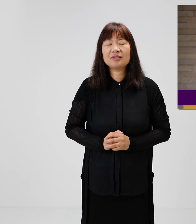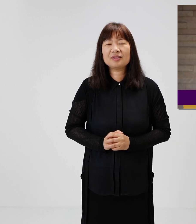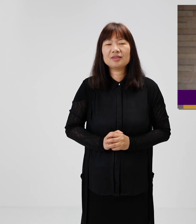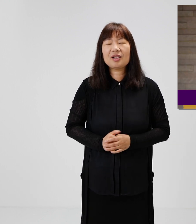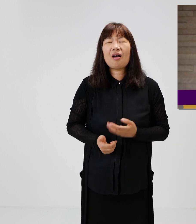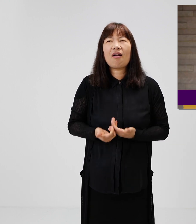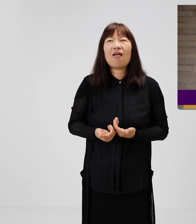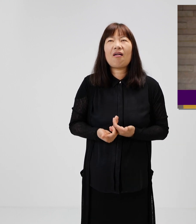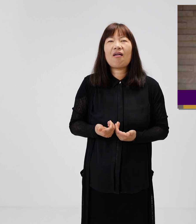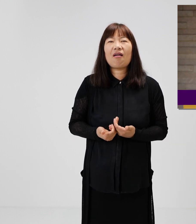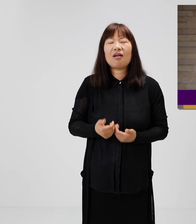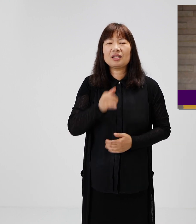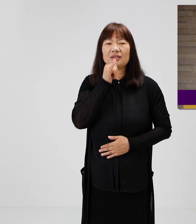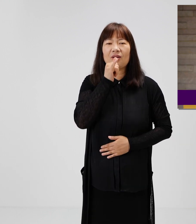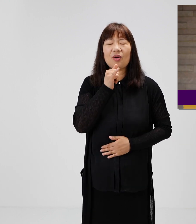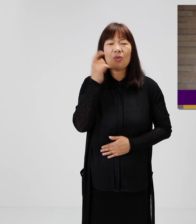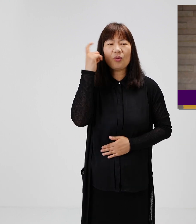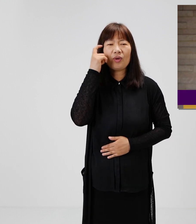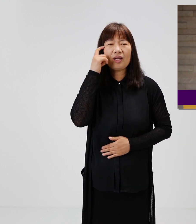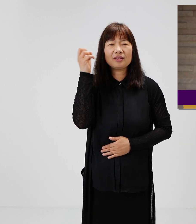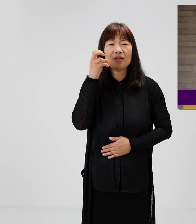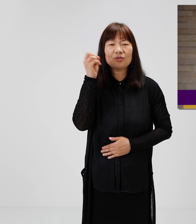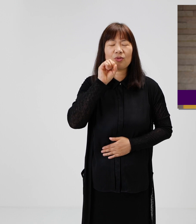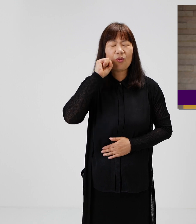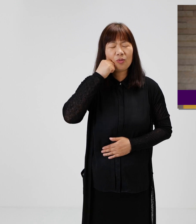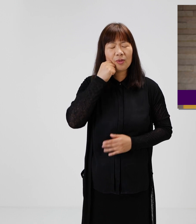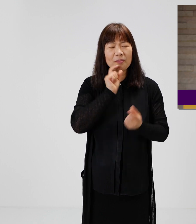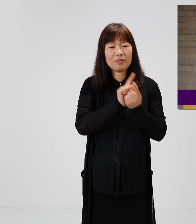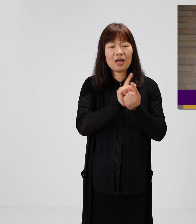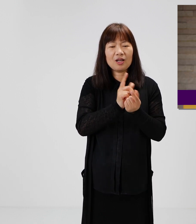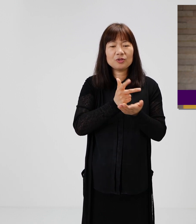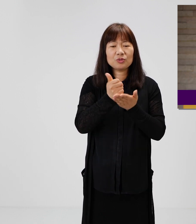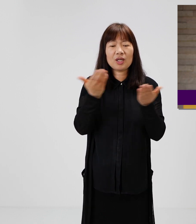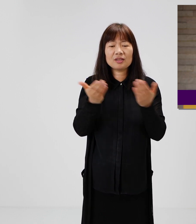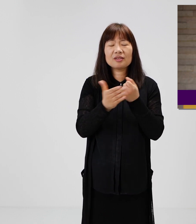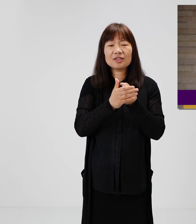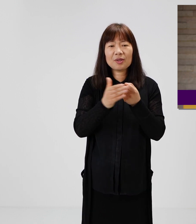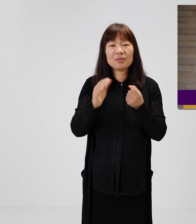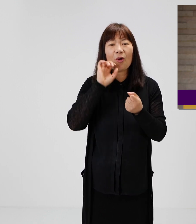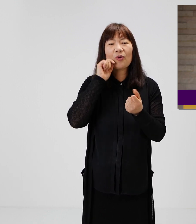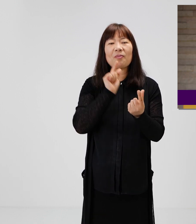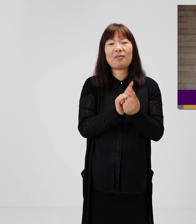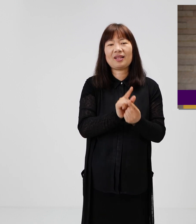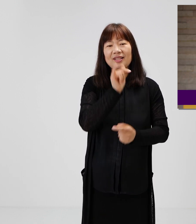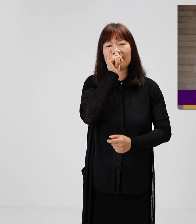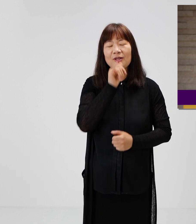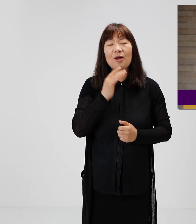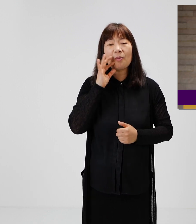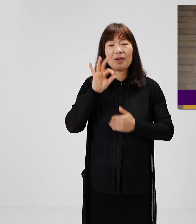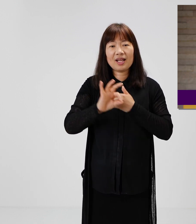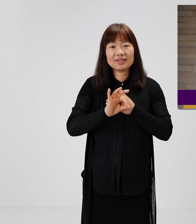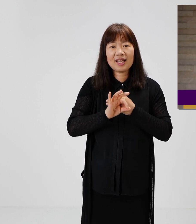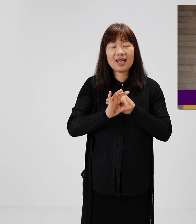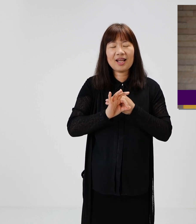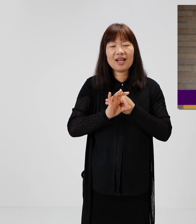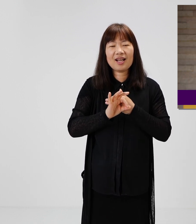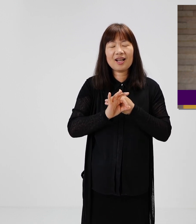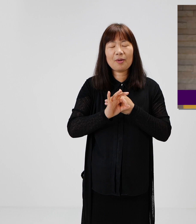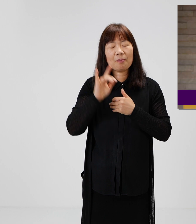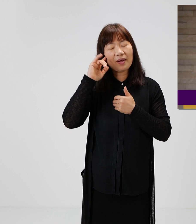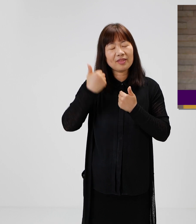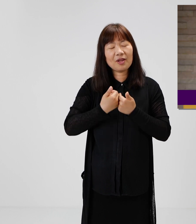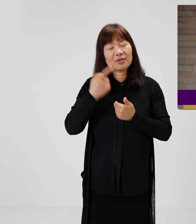딜레마에 이거 왜 자꾸 어려움이 생기지? 주의 일이니까 생기는 거예요. 만약에 뒤집어서 생각을